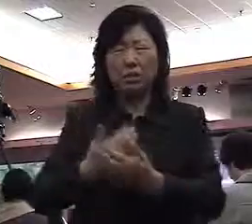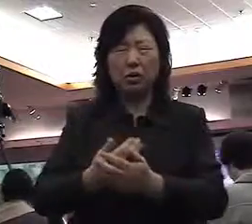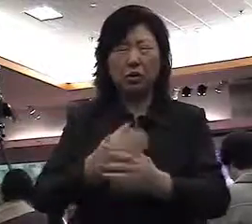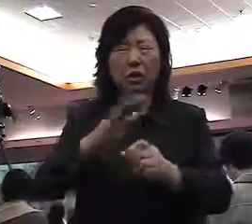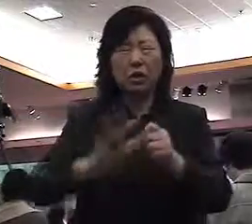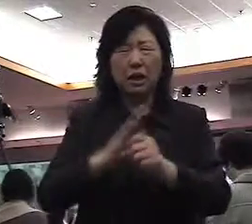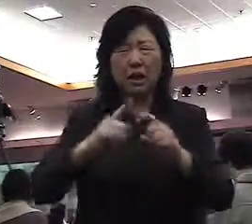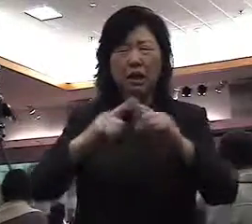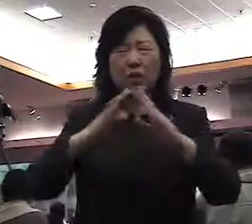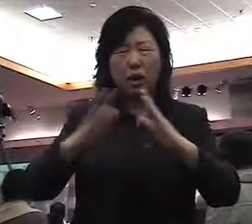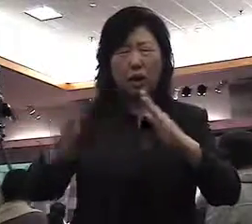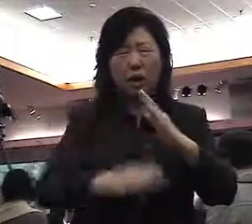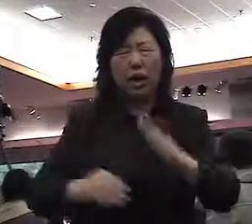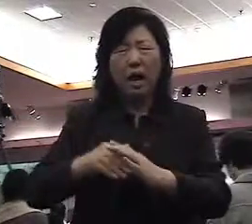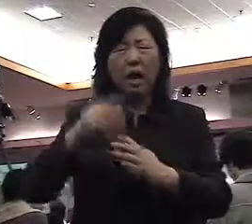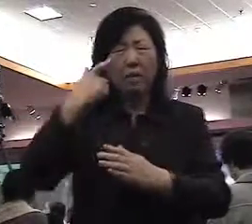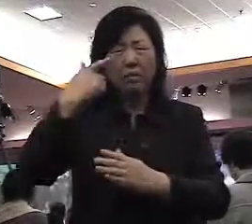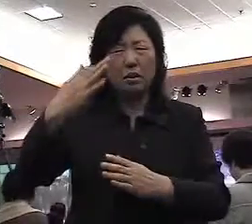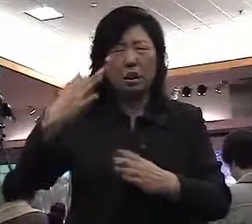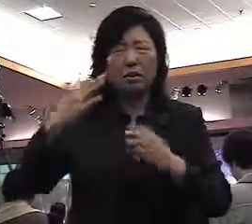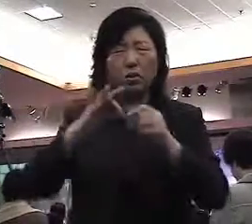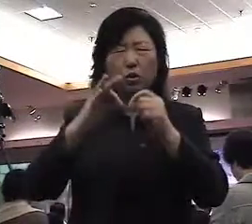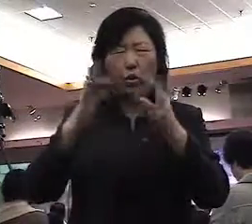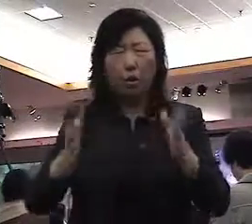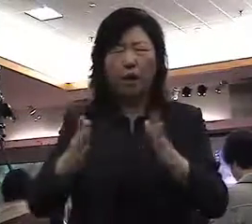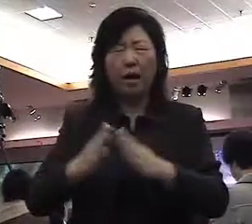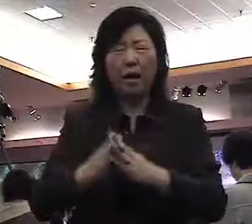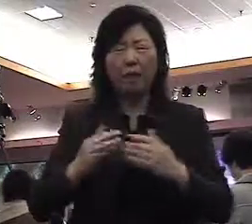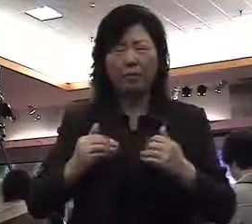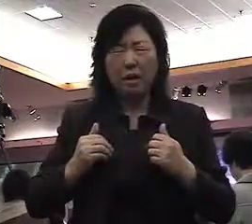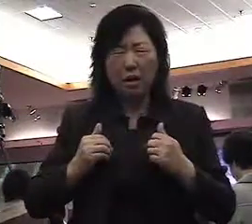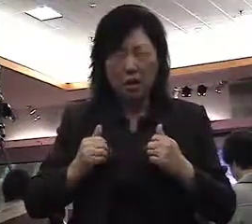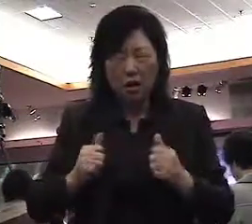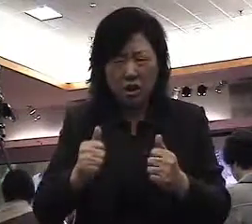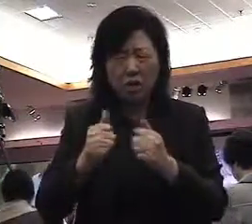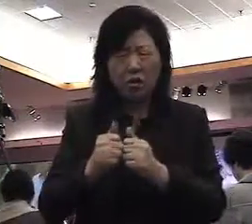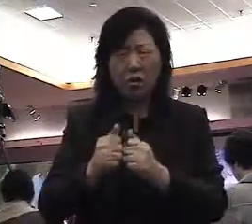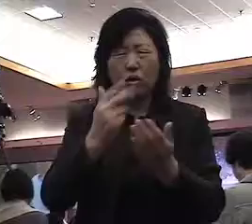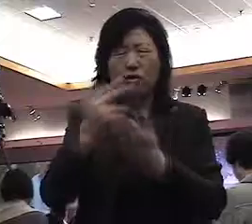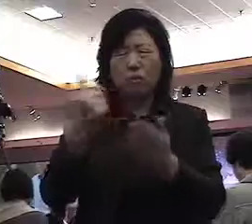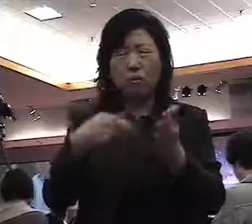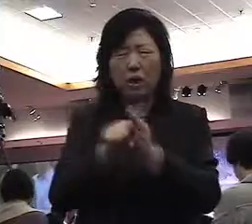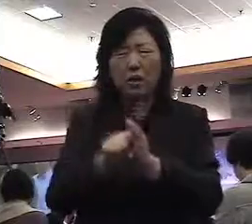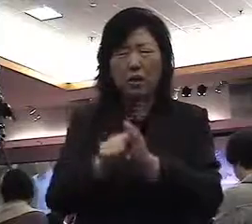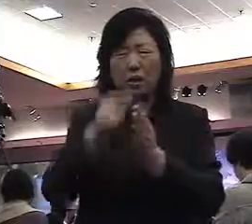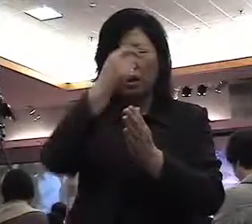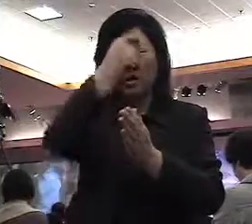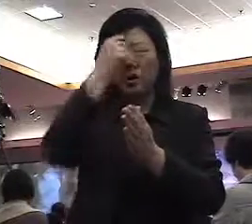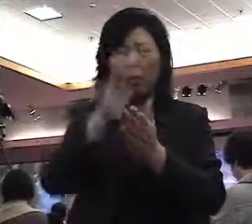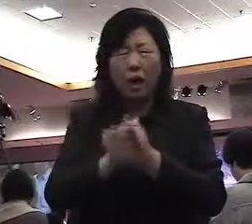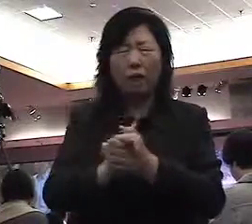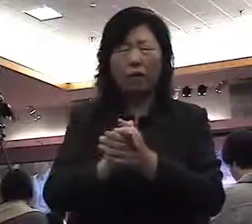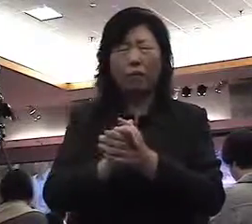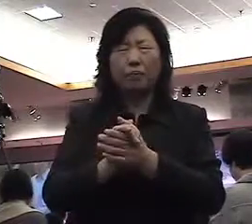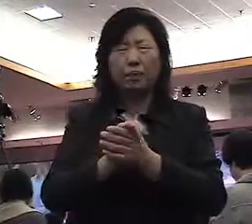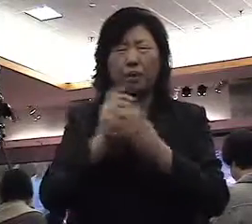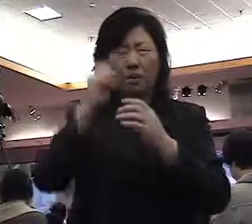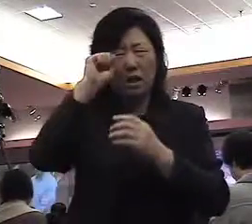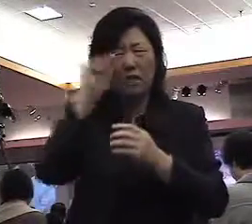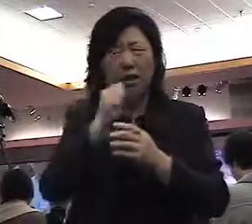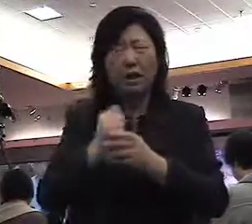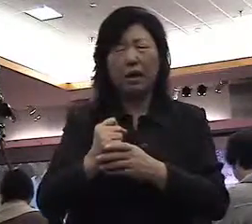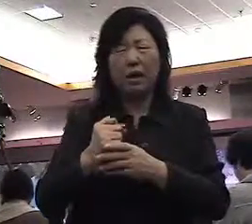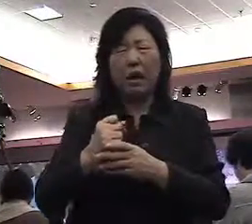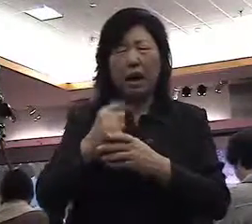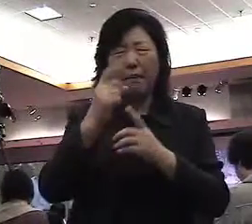덮어주시옵소서. 성도들의 사업을 덮어주시옵소서. 성도들의 가정을 덮어주시옵소서. 우리 간절한 기도를 주님